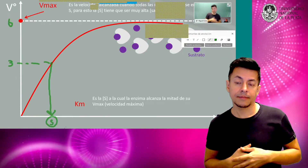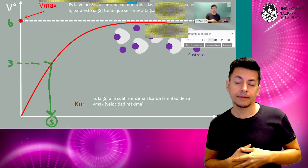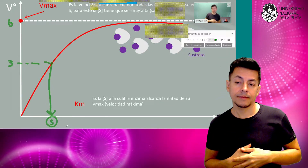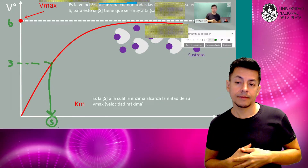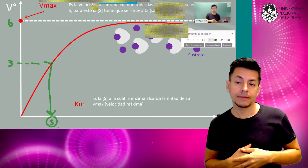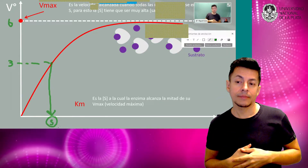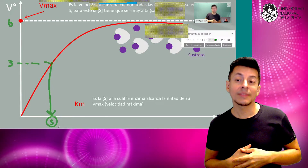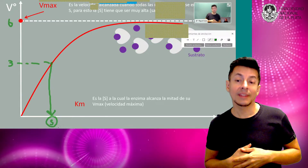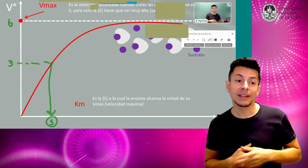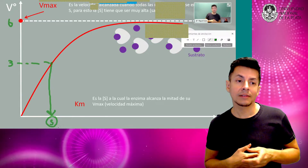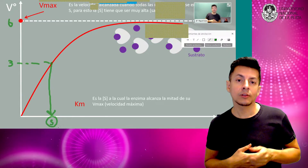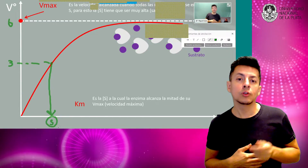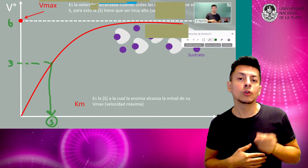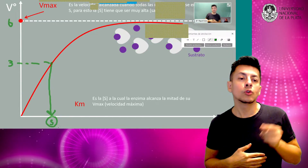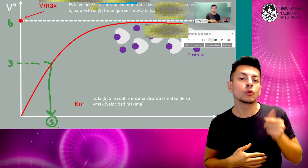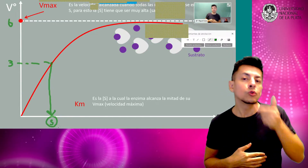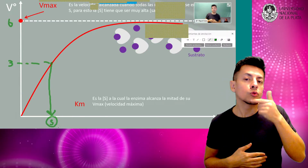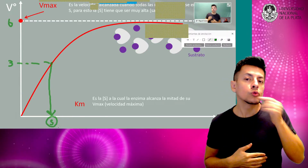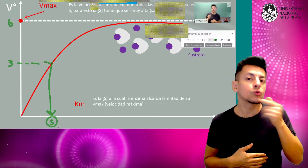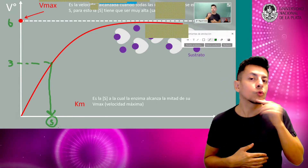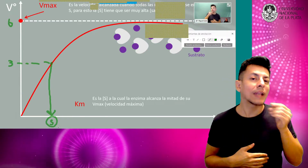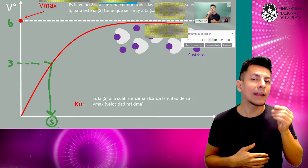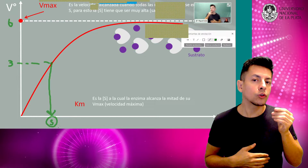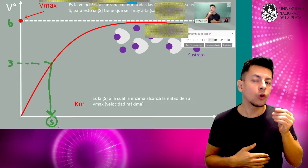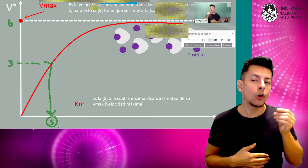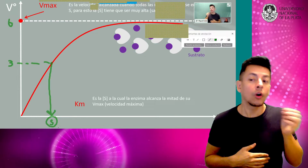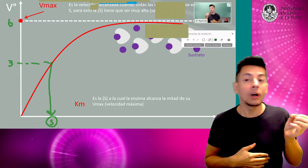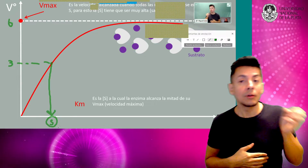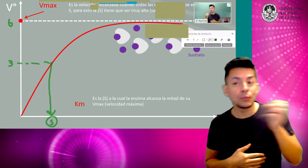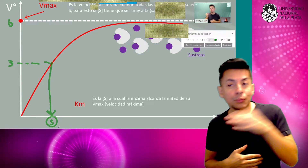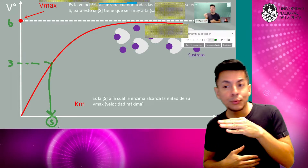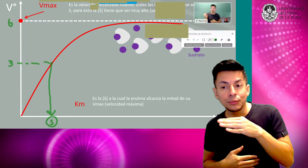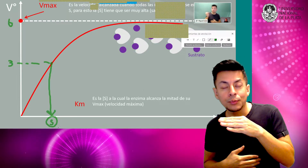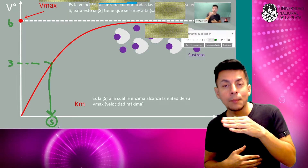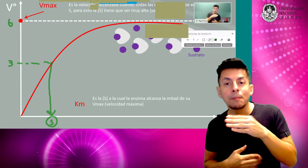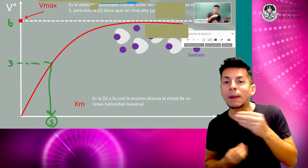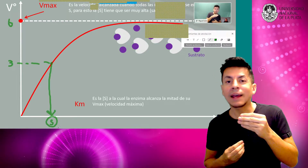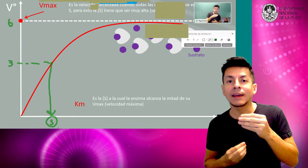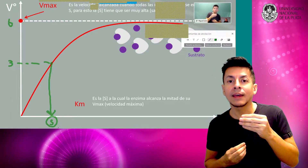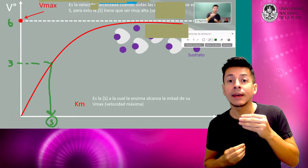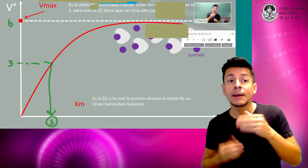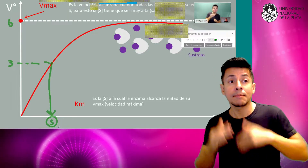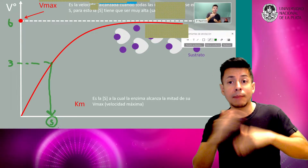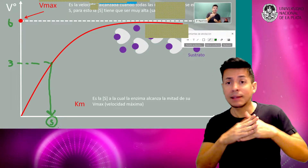poner para que la reacción química alcance la mitad de la velocidad máxima que pueda alcanzar.